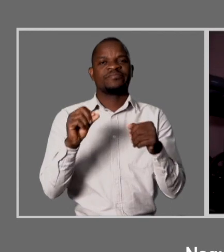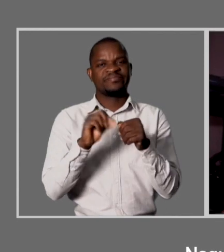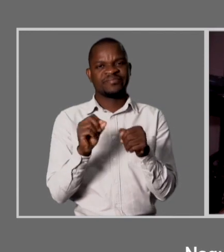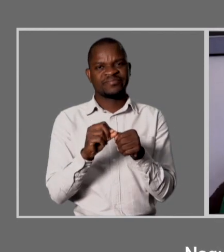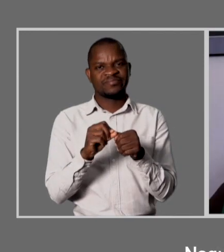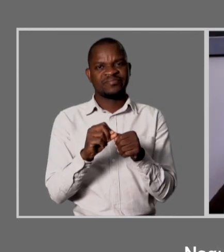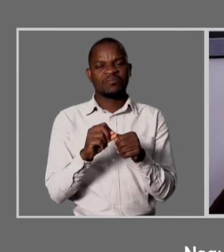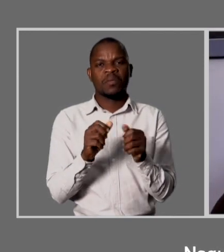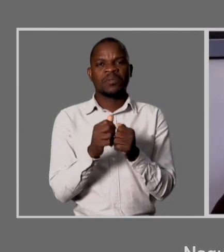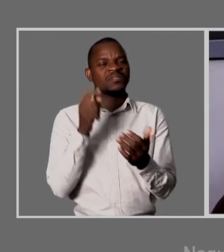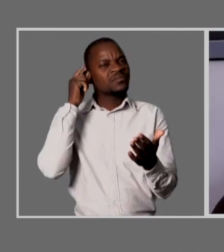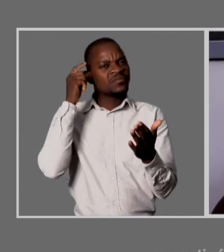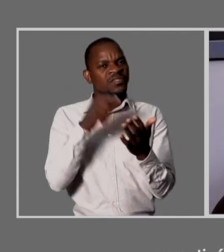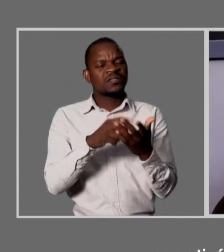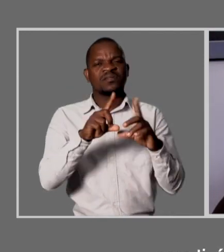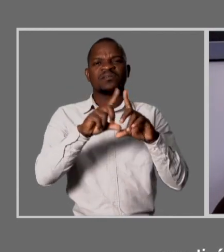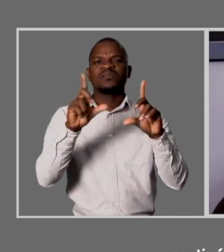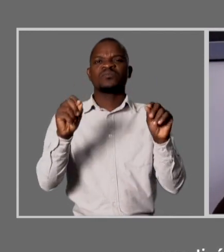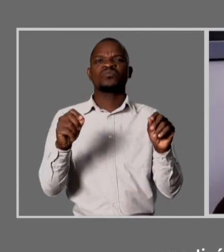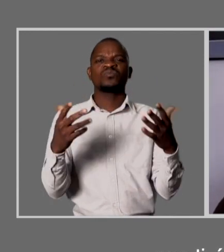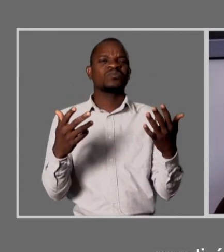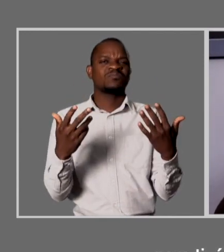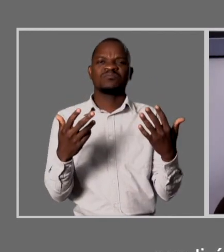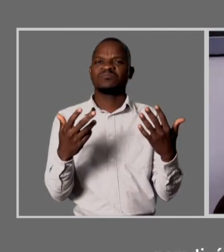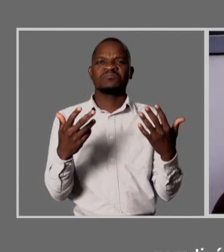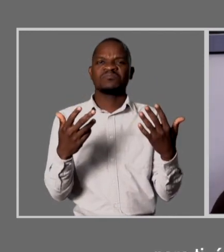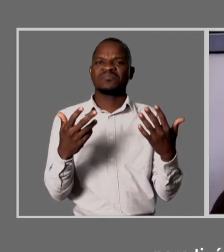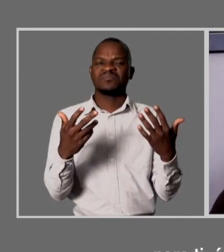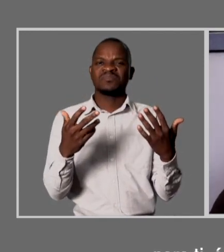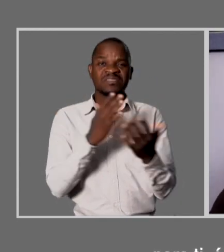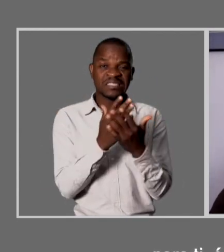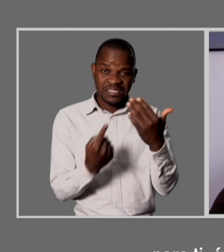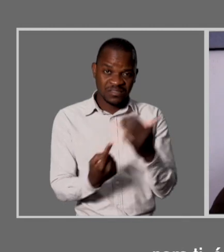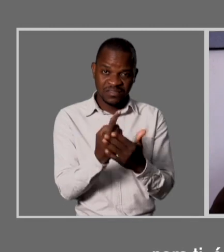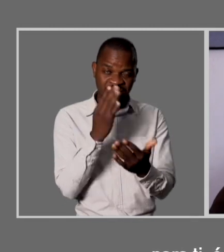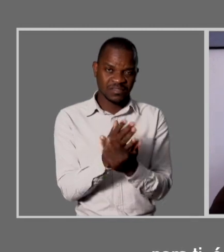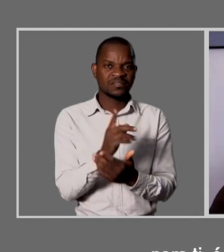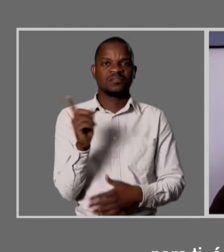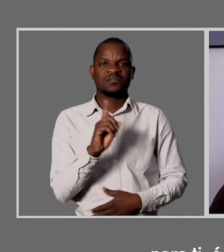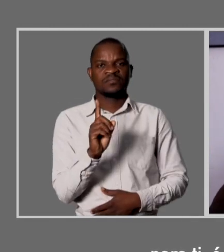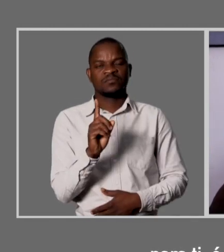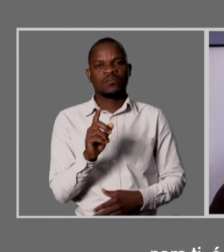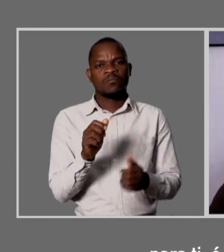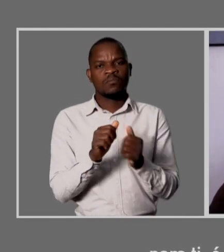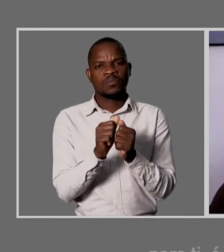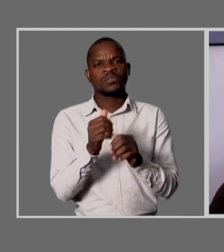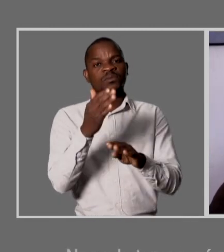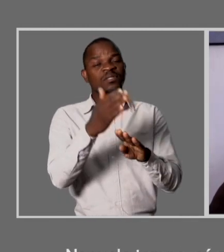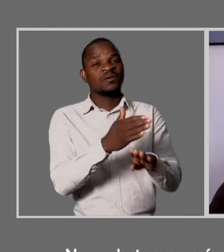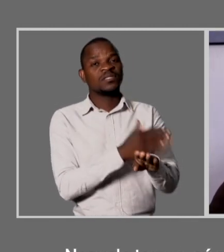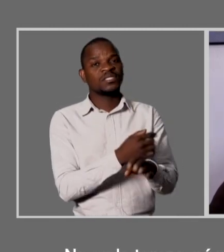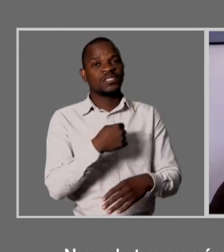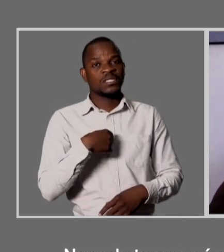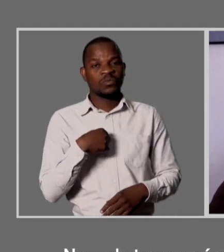verdadeira noção das coisas. Ainda para ti é como se fosse um vulto, é algo que não estás preparado para ouvir.